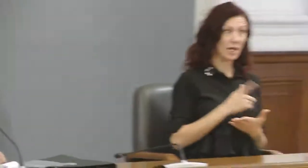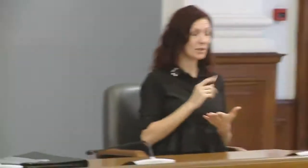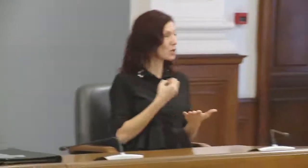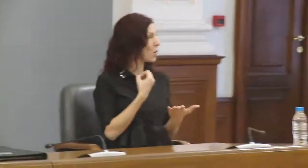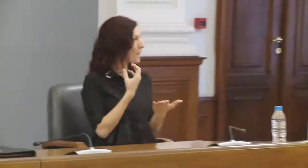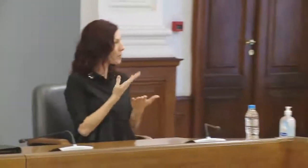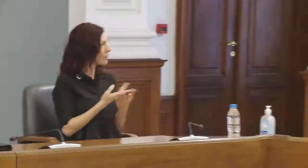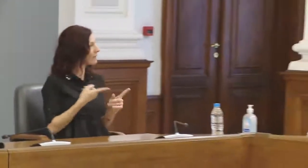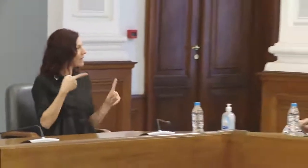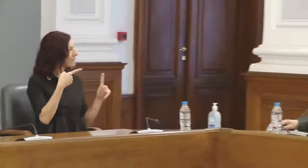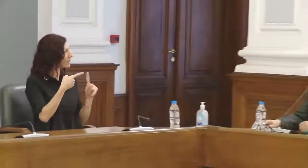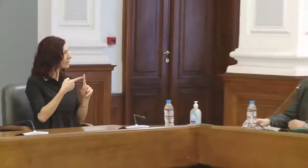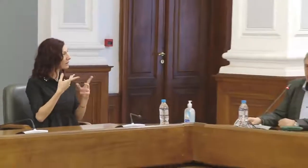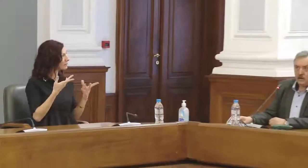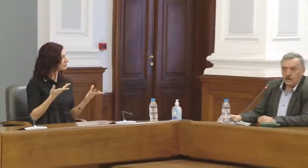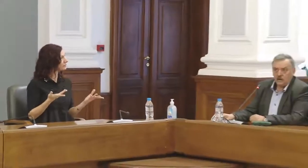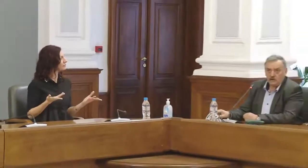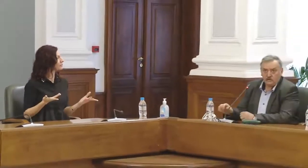проявява към